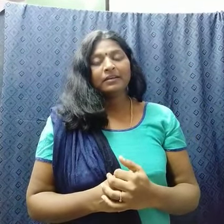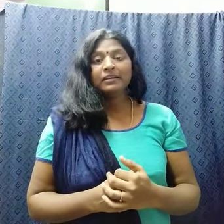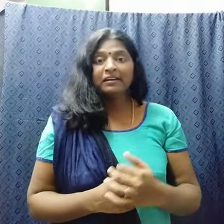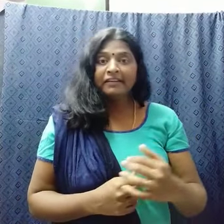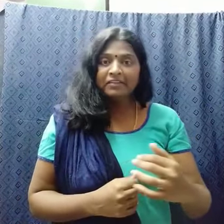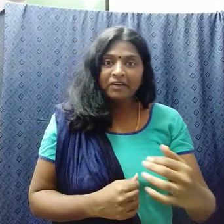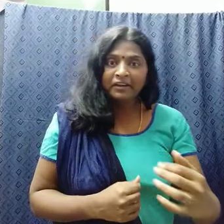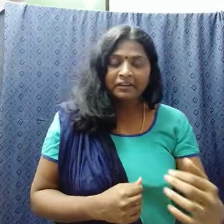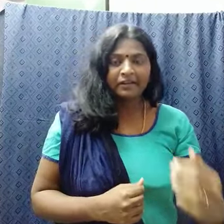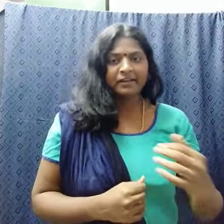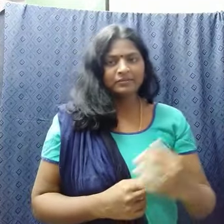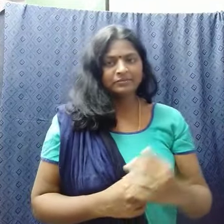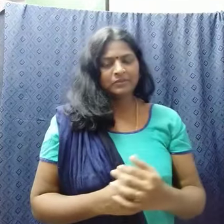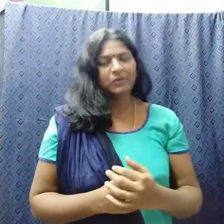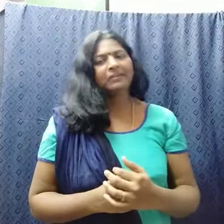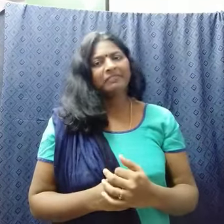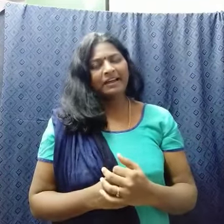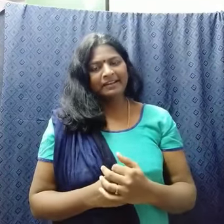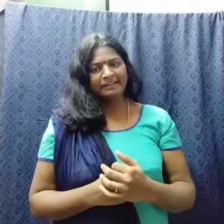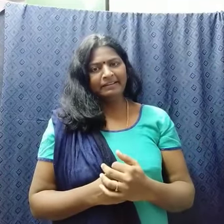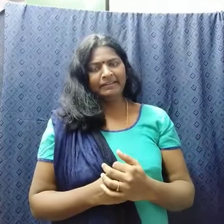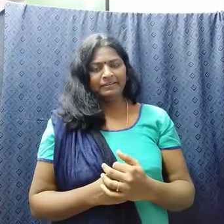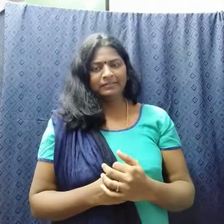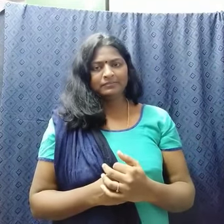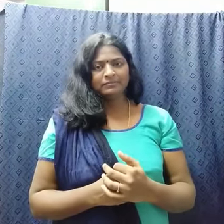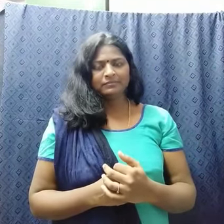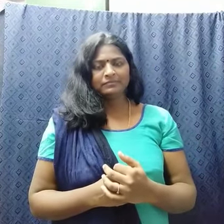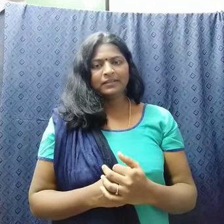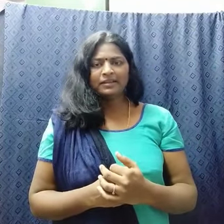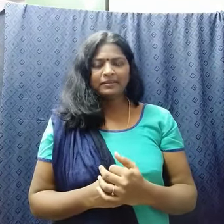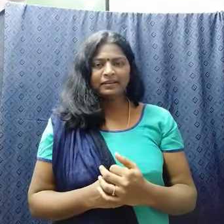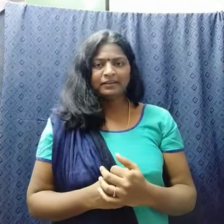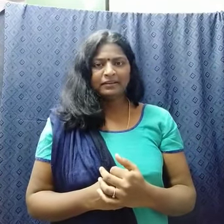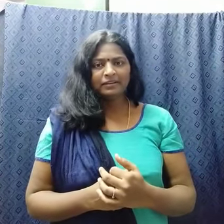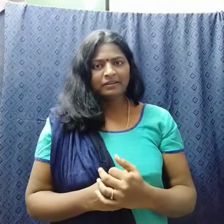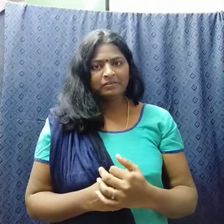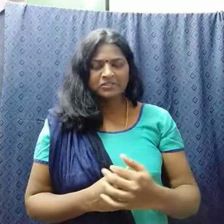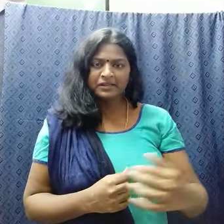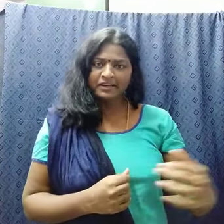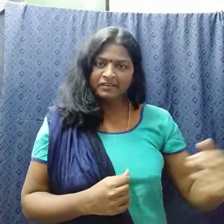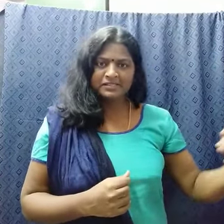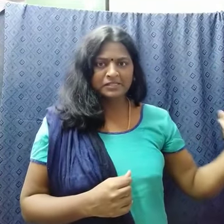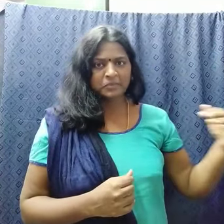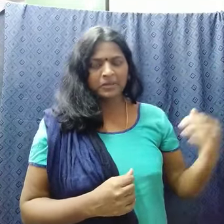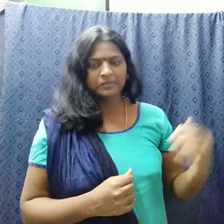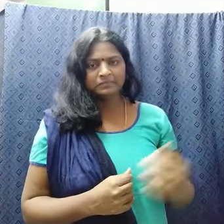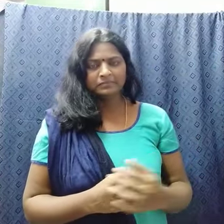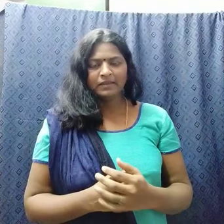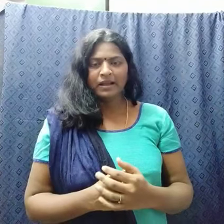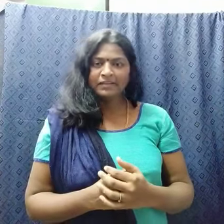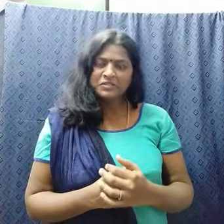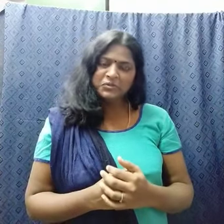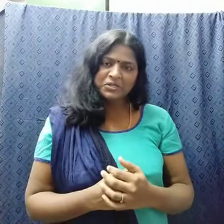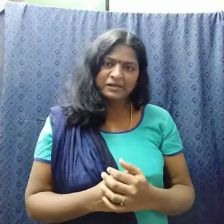நீங்க லீவ் ஆயிக்குங்க, உங்களுக்கு வேலை இல்லை, கடந்த வருஷங்கள்லாம் வேலை செஞ்சிருப்பான். அந்த இன்ஸ்டிடியூஷன் என்ன